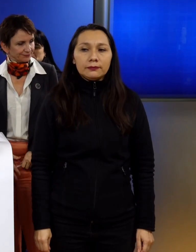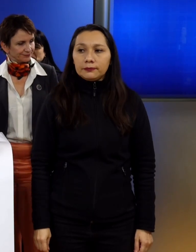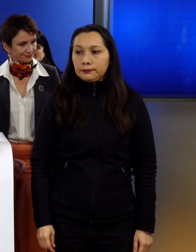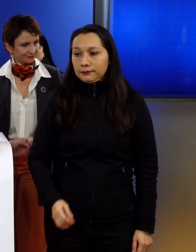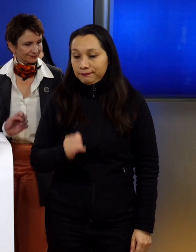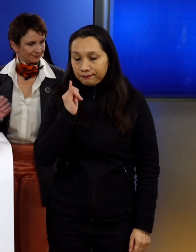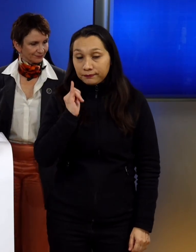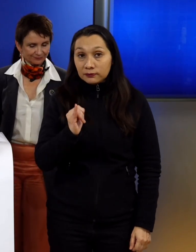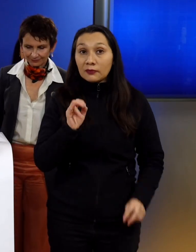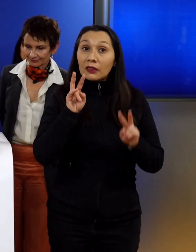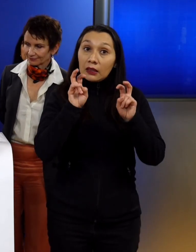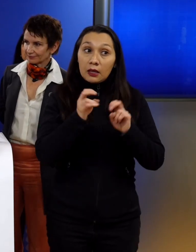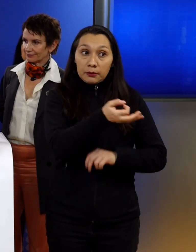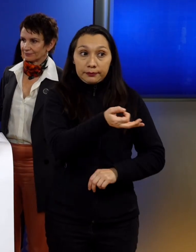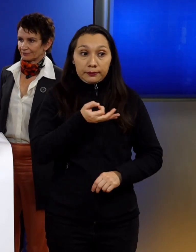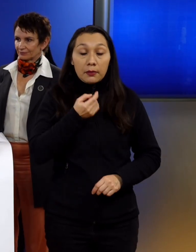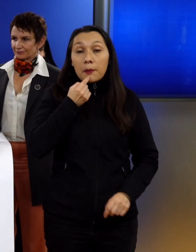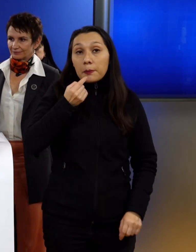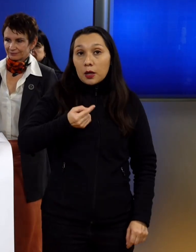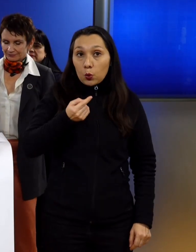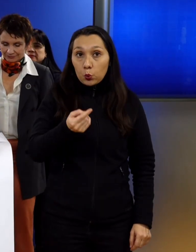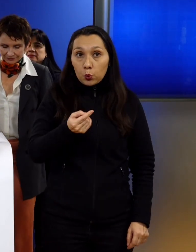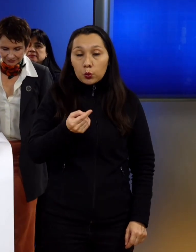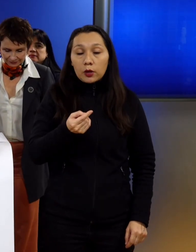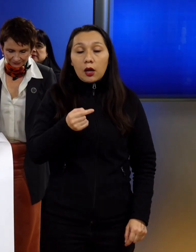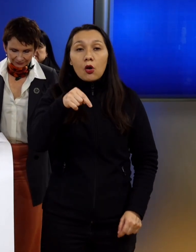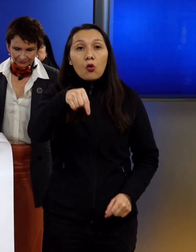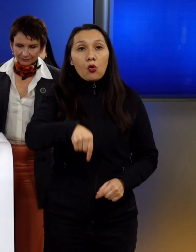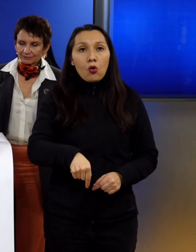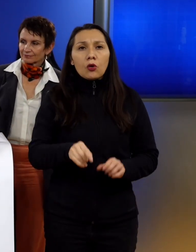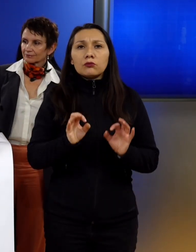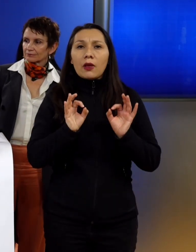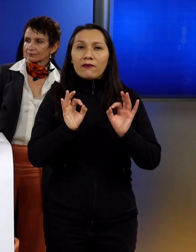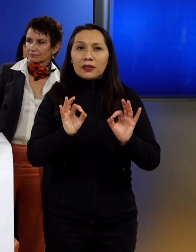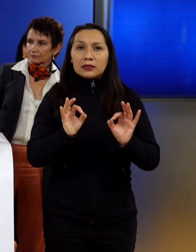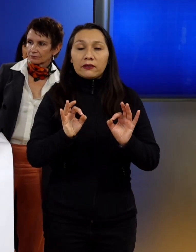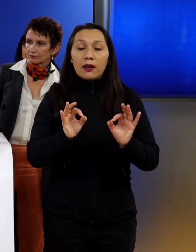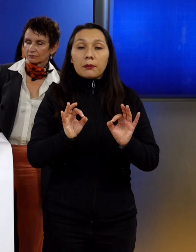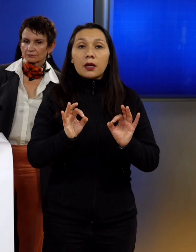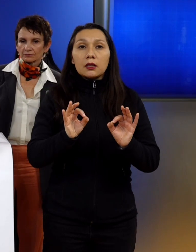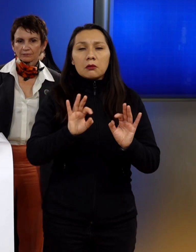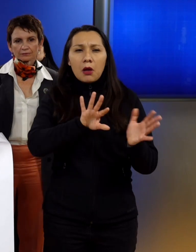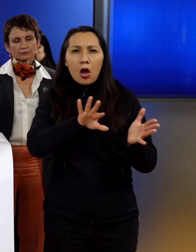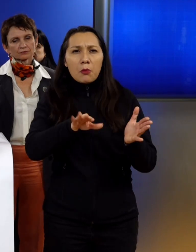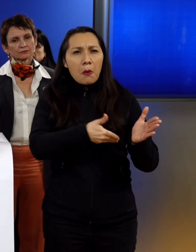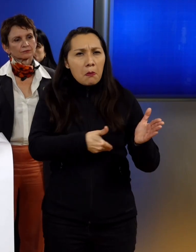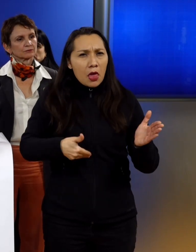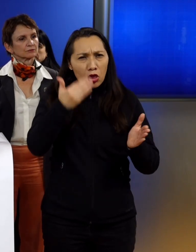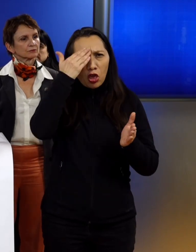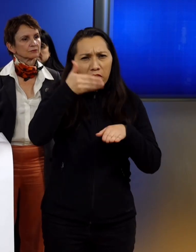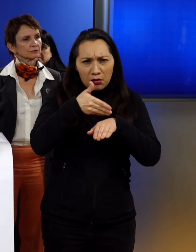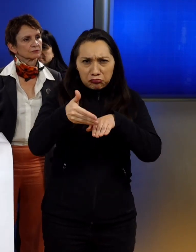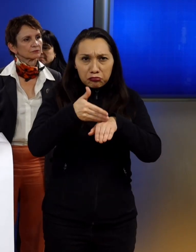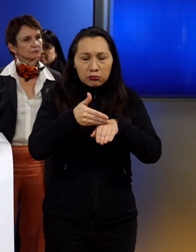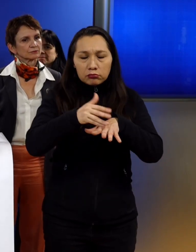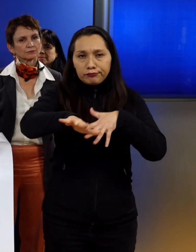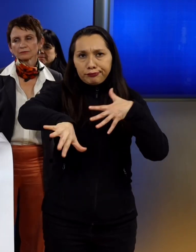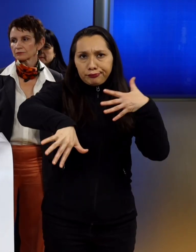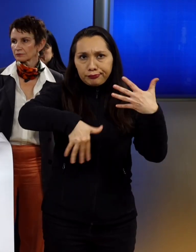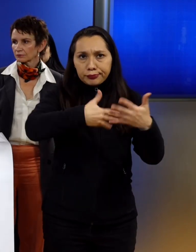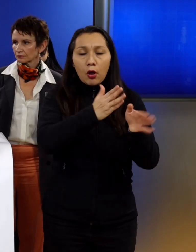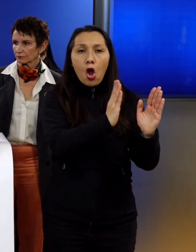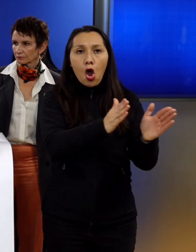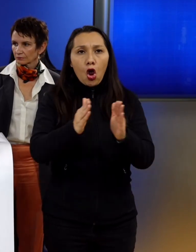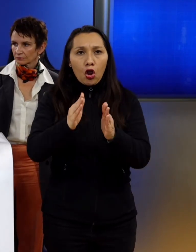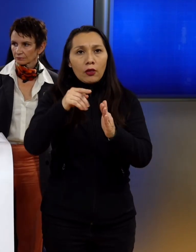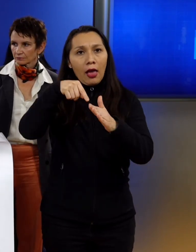Sí, respecto a la pregunta que realizan hoy día, efectivamente, pasado el mediodía, hubo alteraciones en el